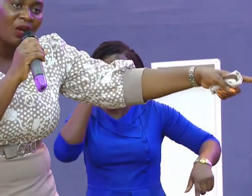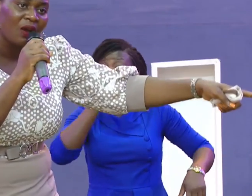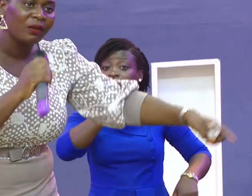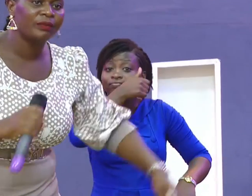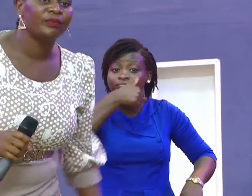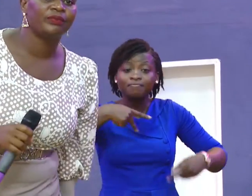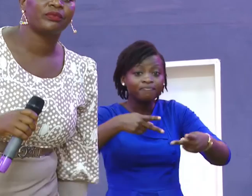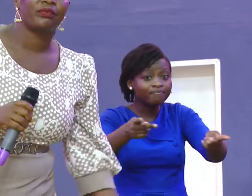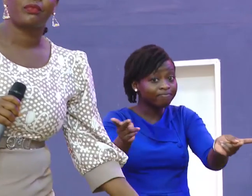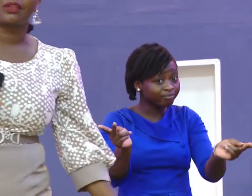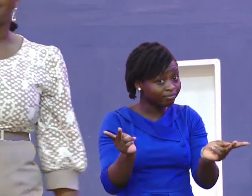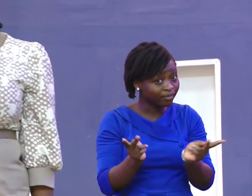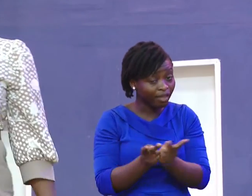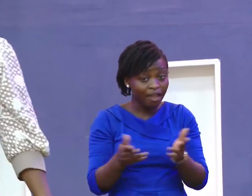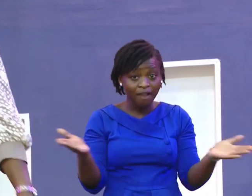Muchifeto